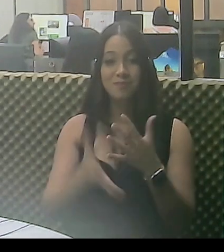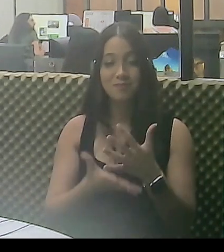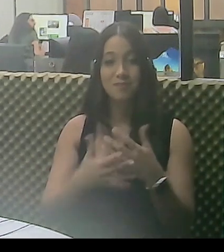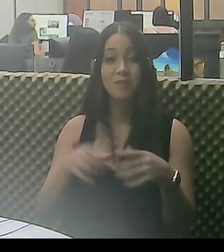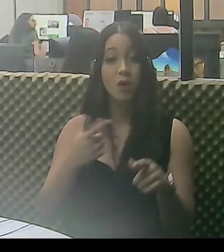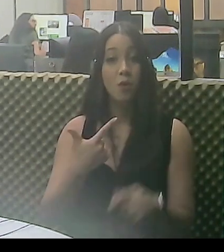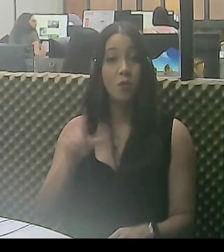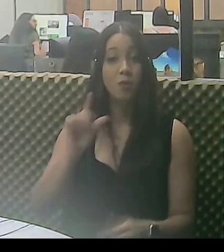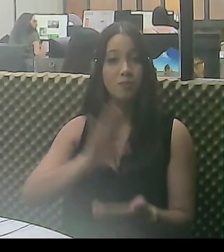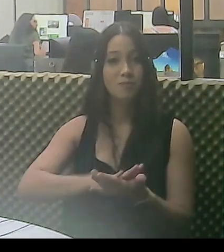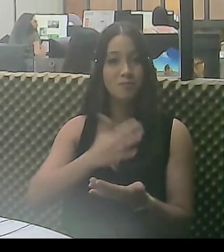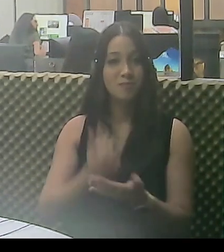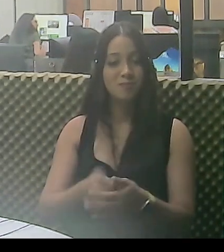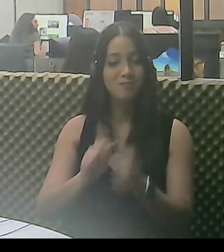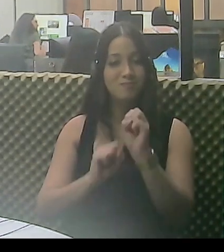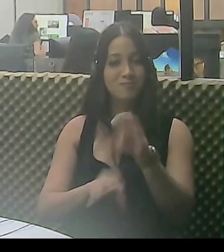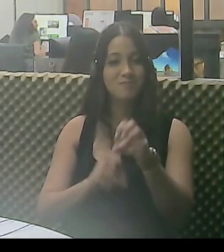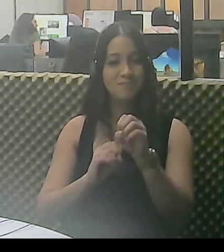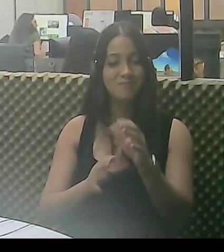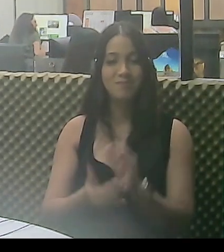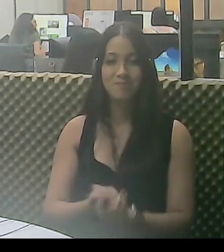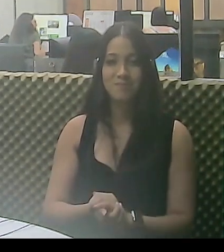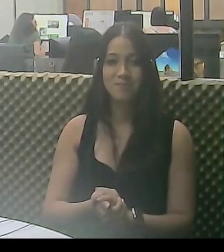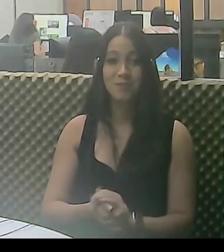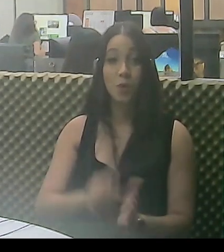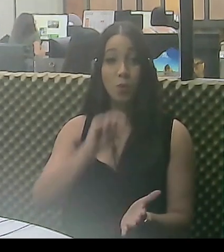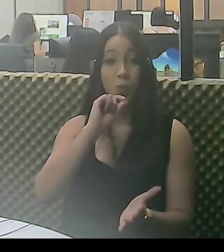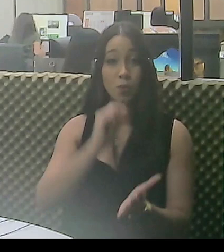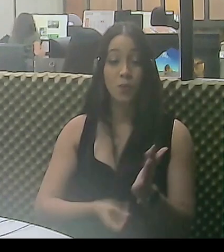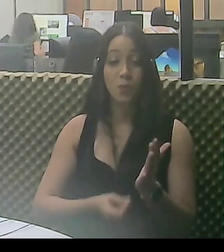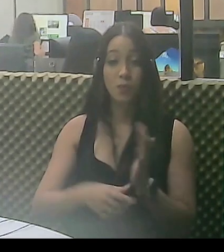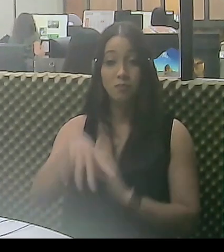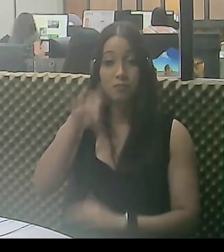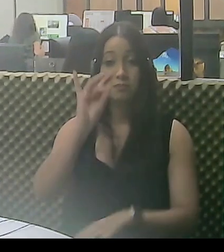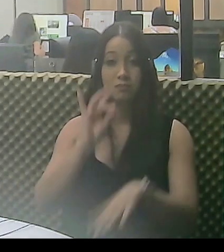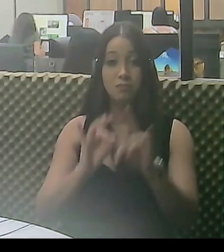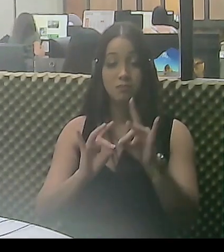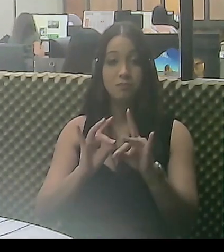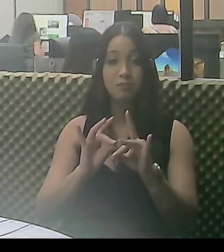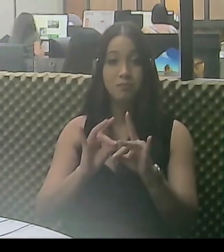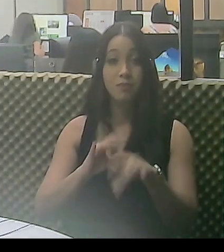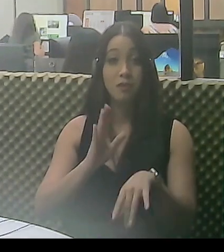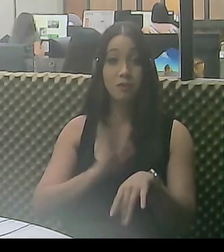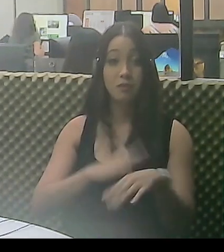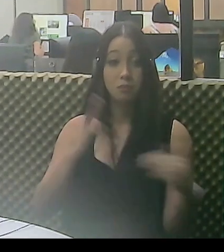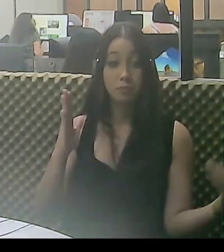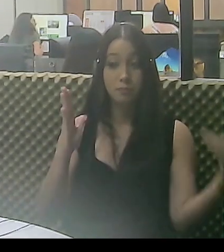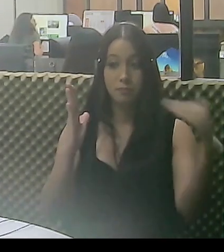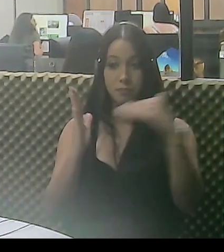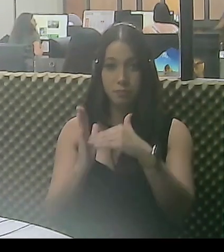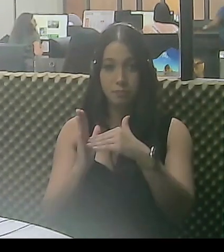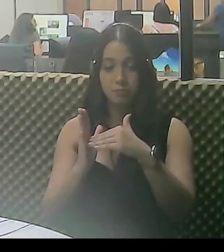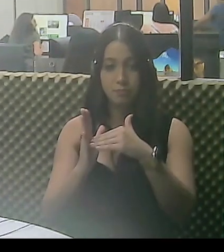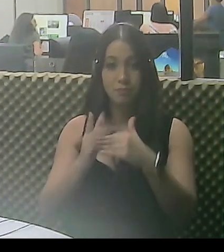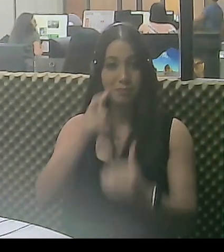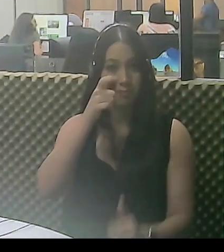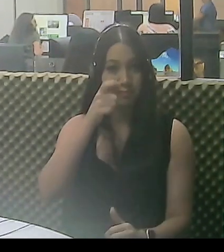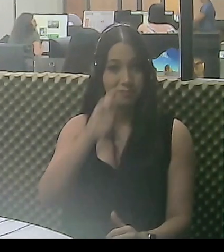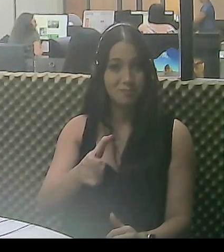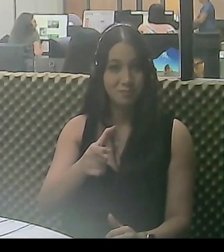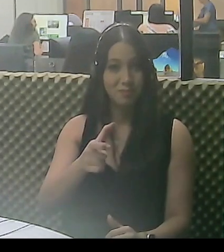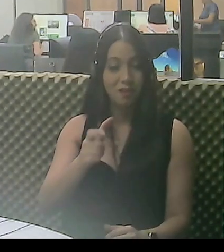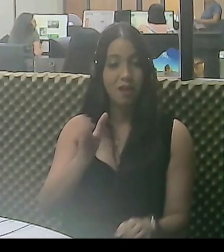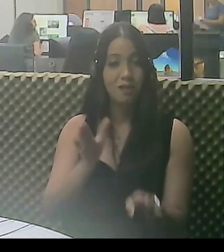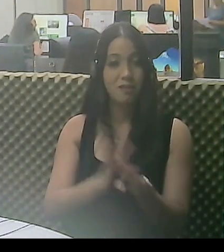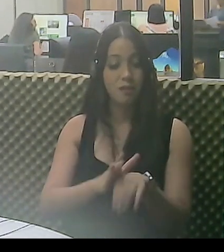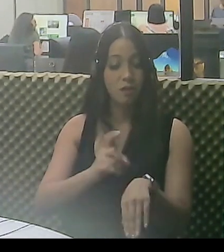e outra de intérprete educacional. A contratação dos selecionados será por tempo determinado. Os interessados têm até